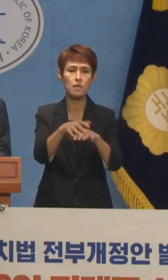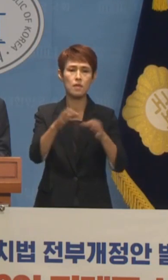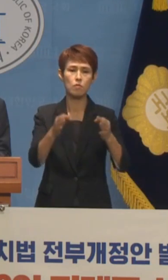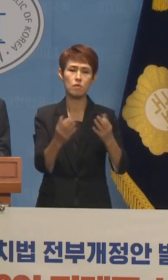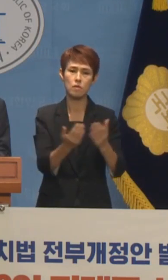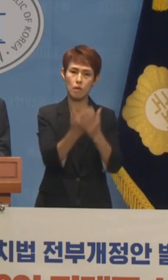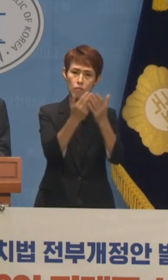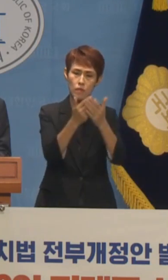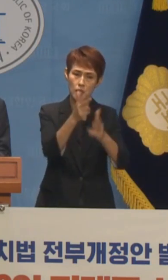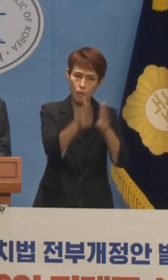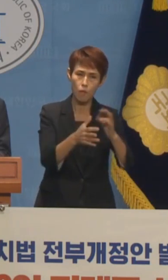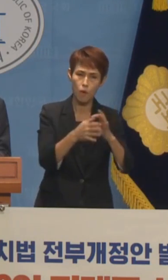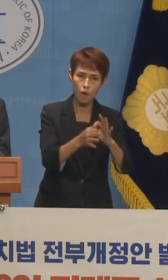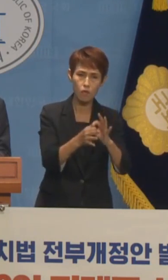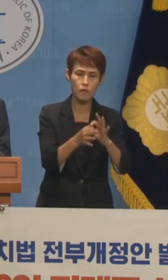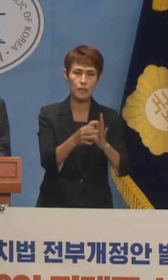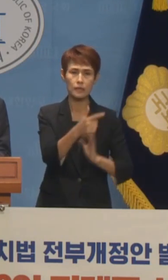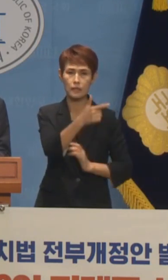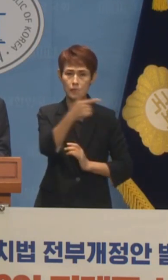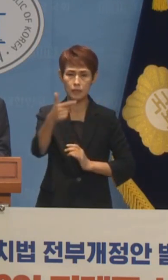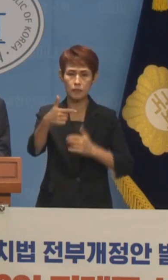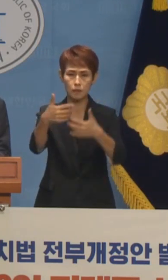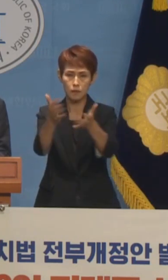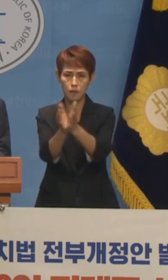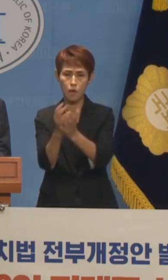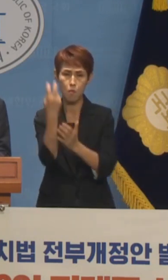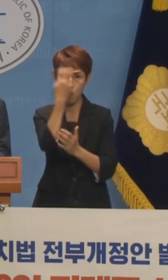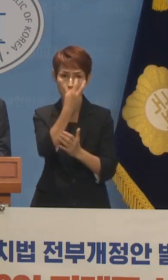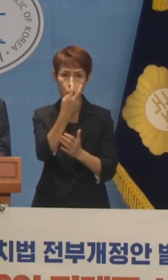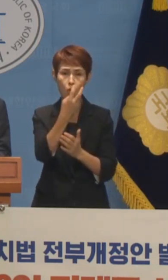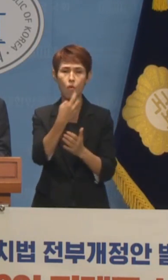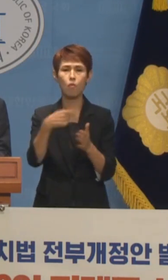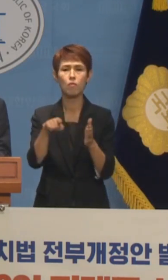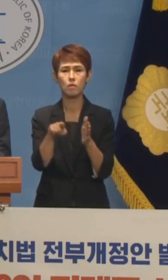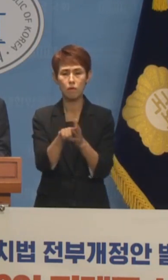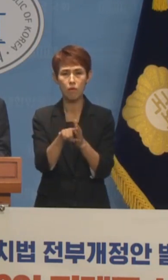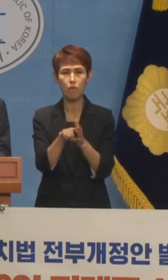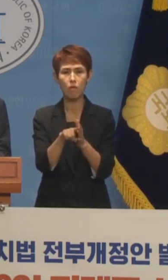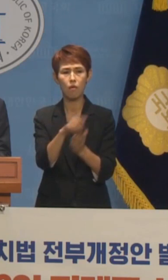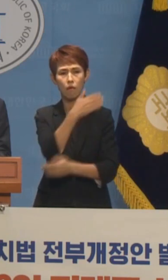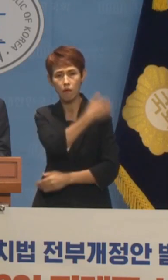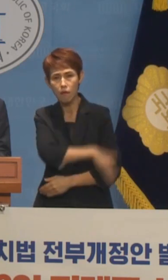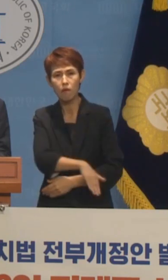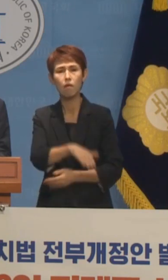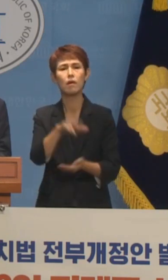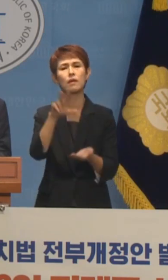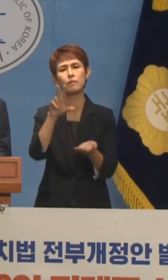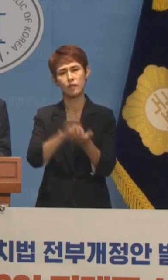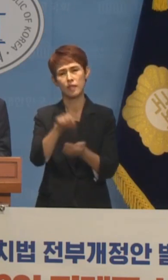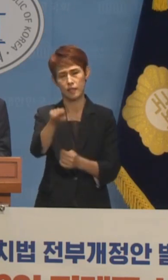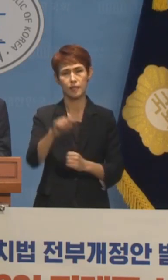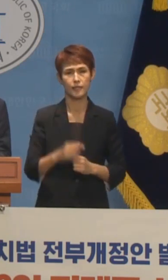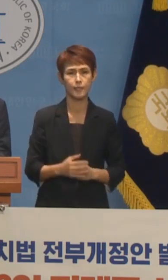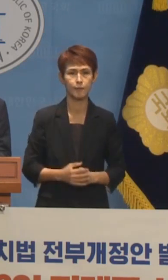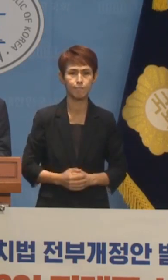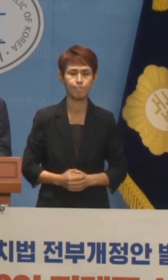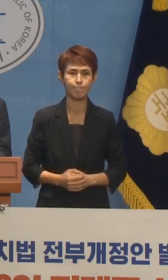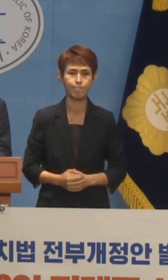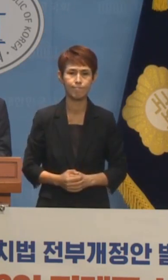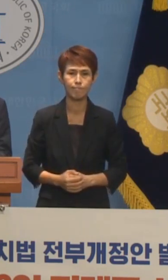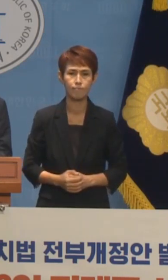집단의 보호를 위해서 금융 소비자 보호를 외면할 수밖에 없도록 그렇게 설계되어 있다는 것을 기인하고